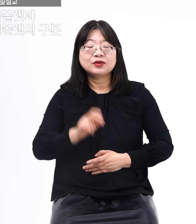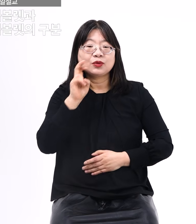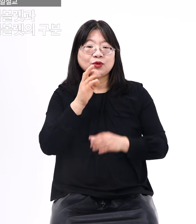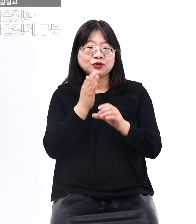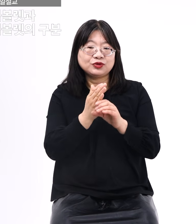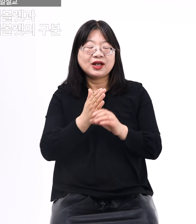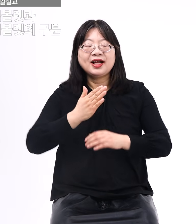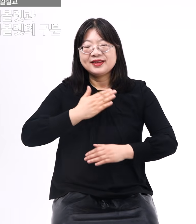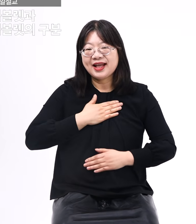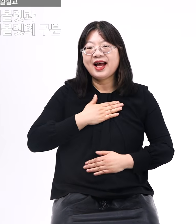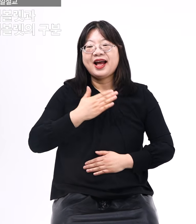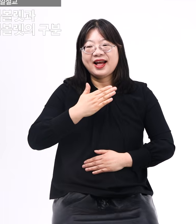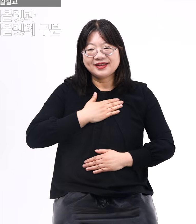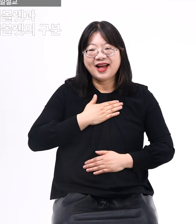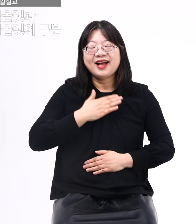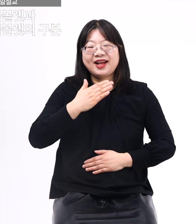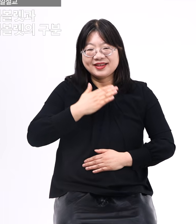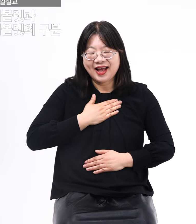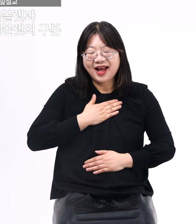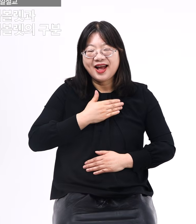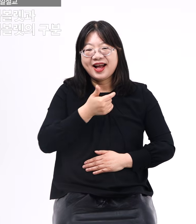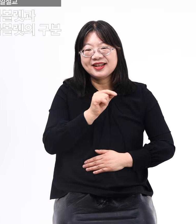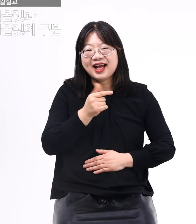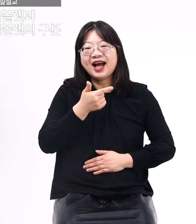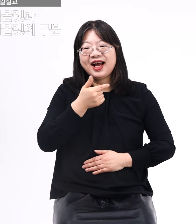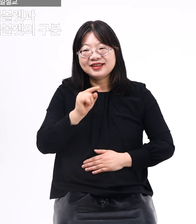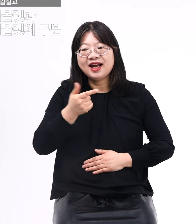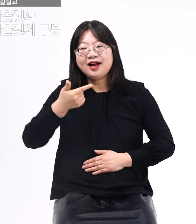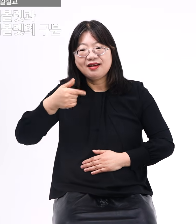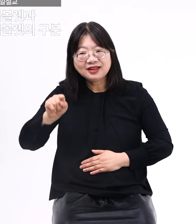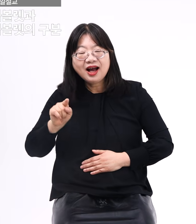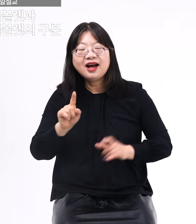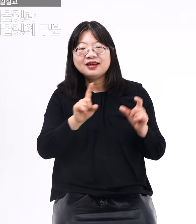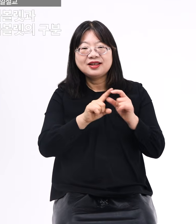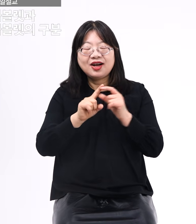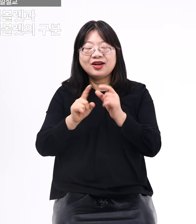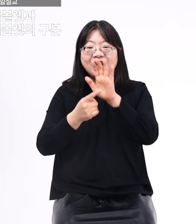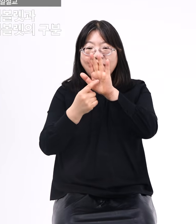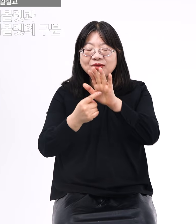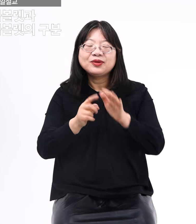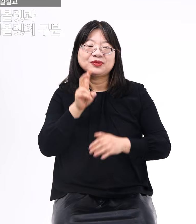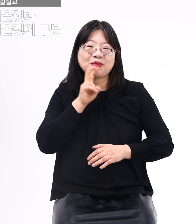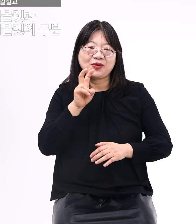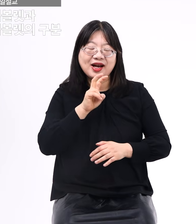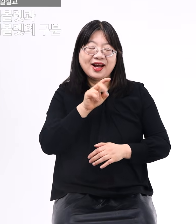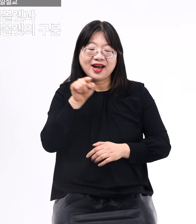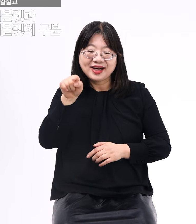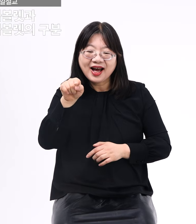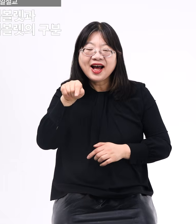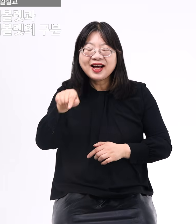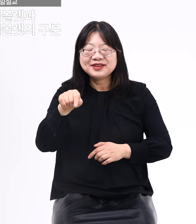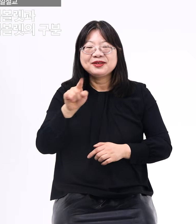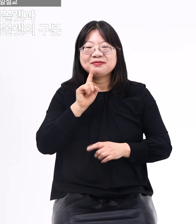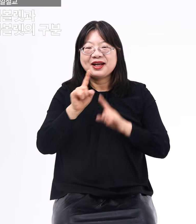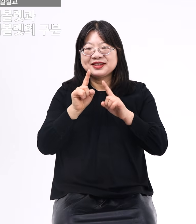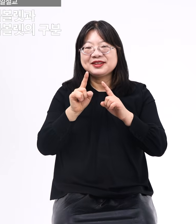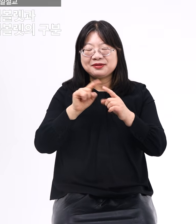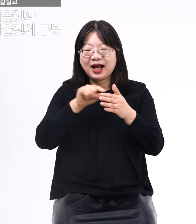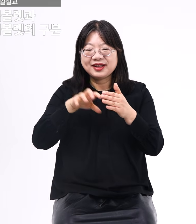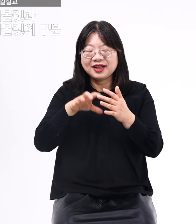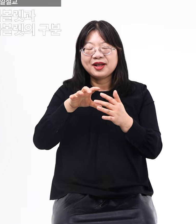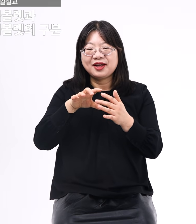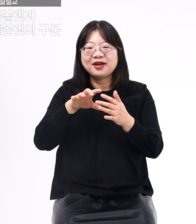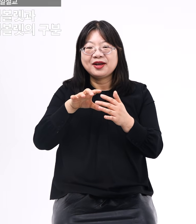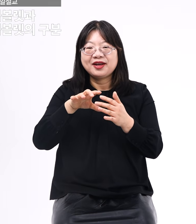노래 있죠. 나나나나 뭐? 이게 그 노래의 원본이에요. 그런데 여러분